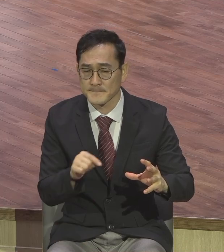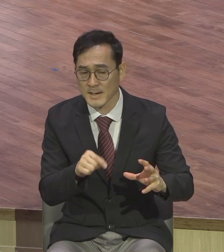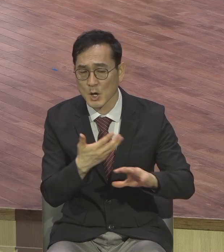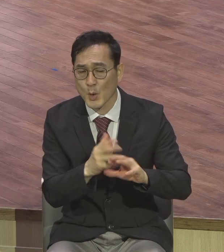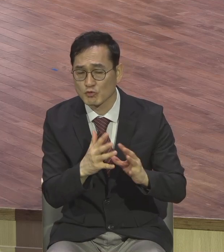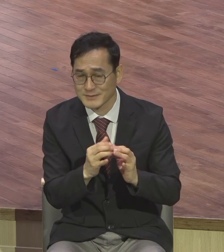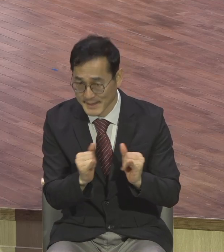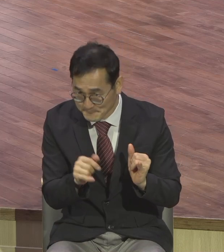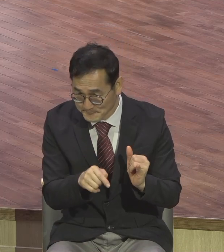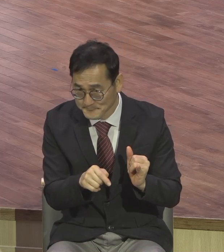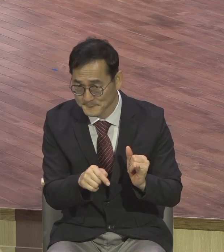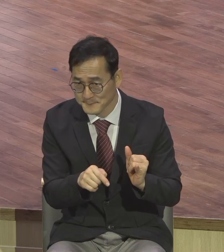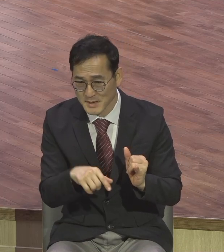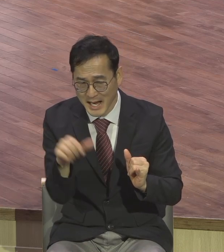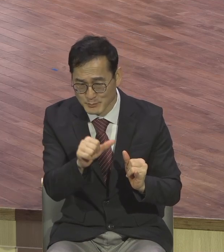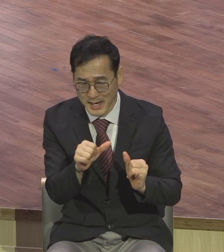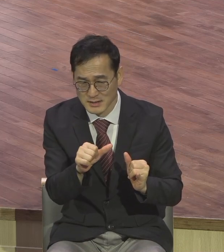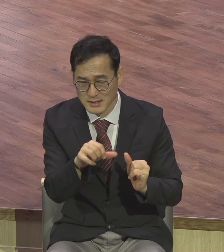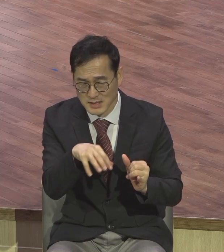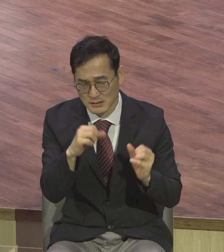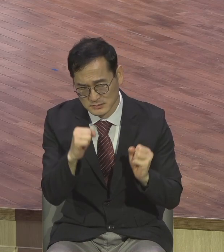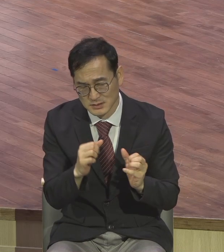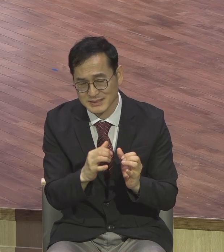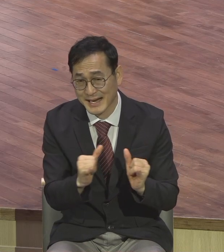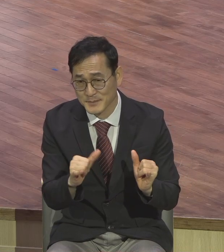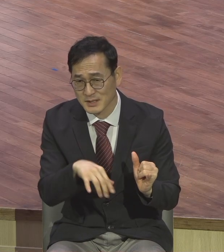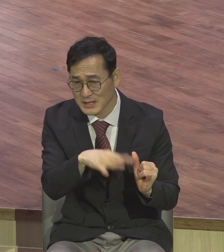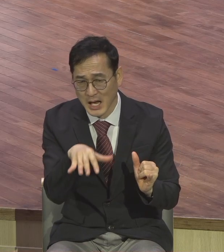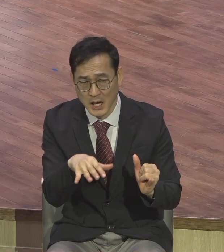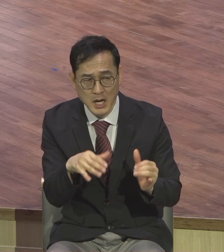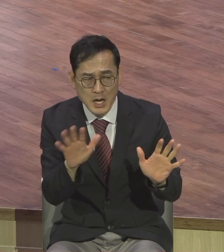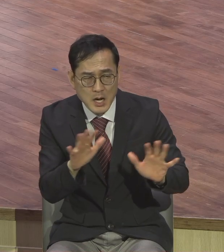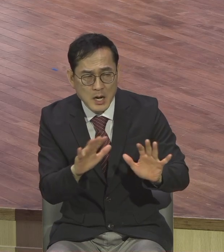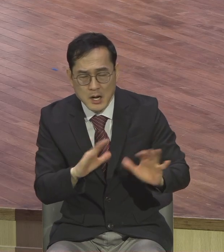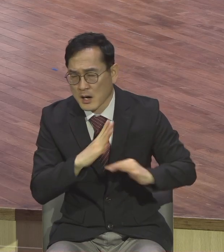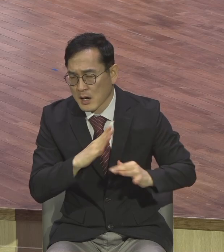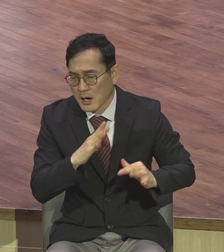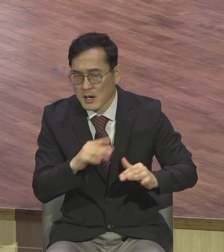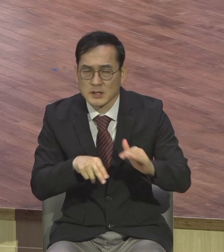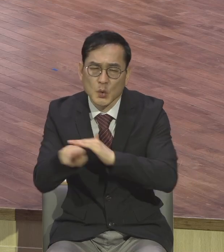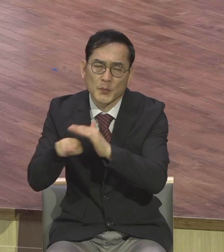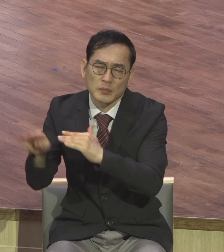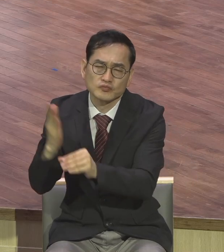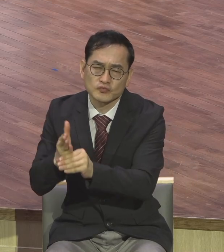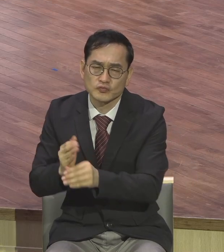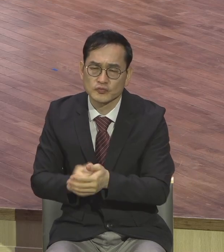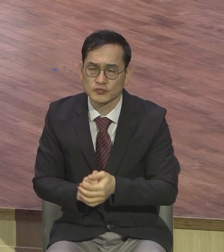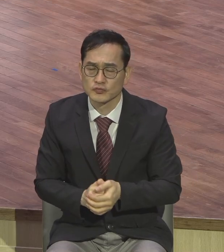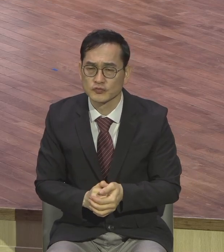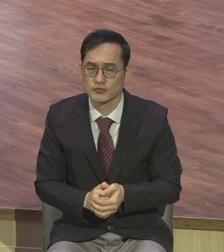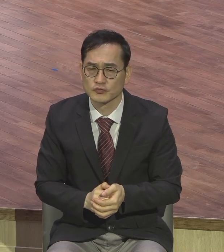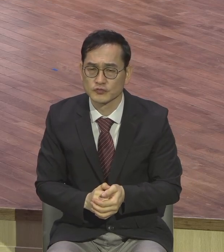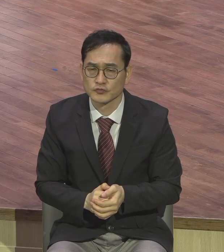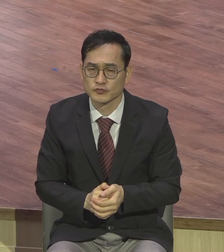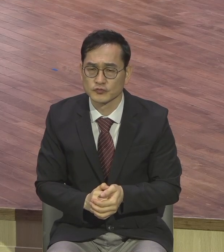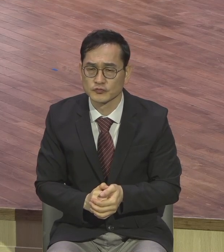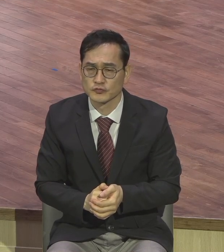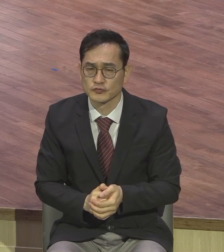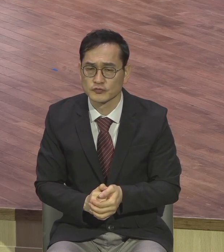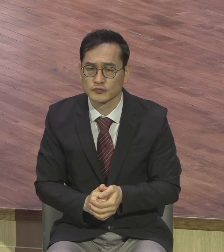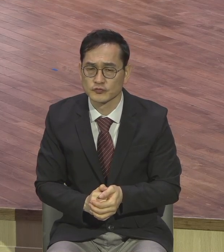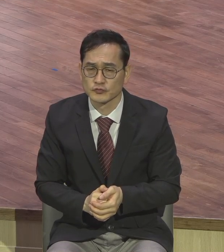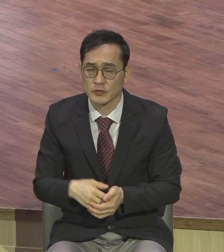아니라 수많은 아프간 사람들이 목숨을 걸고 지금 탈출을 하고 있습니다. 지난 20년간